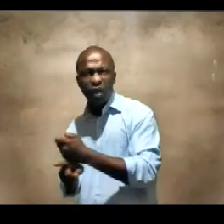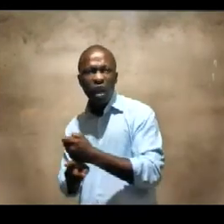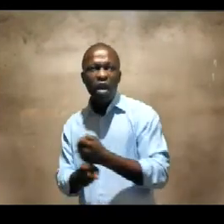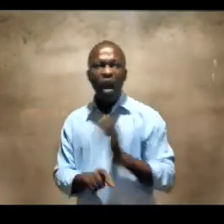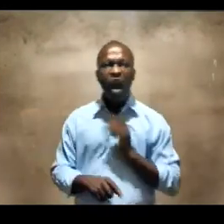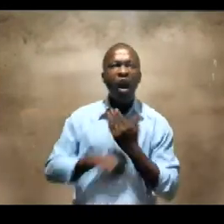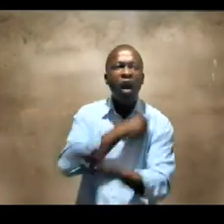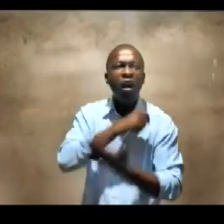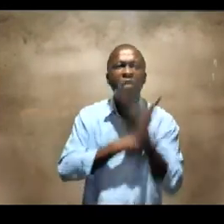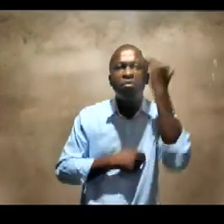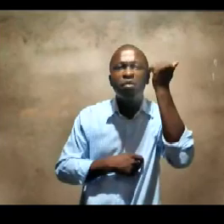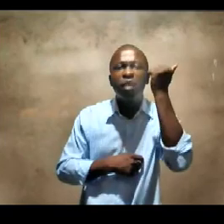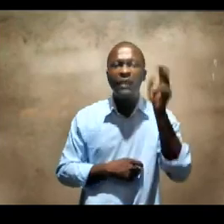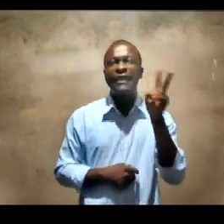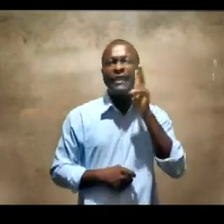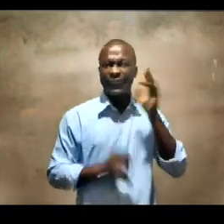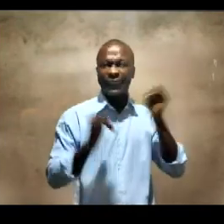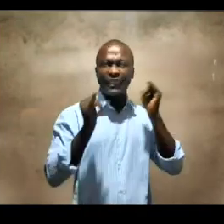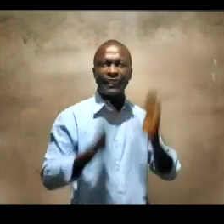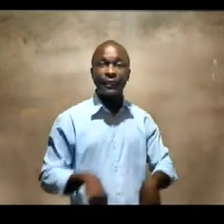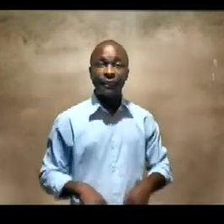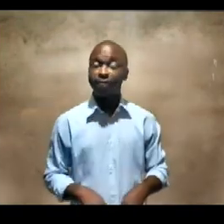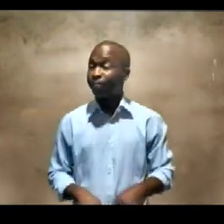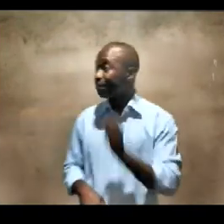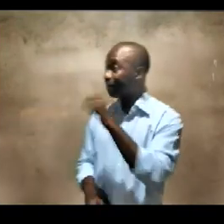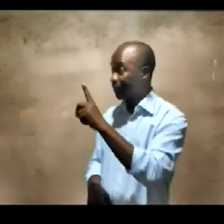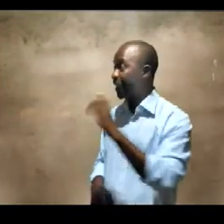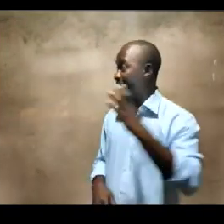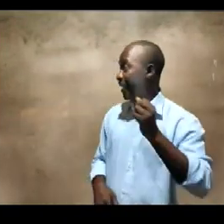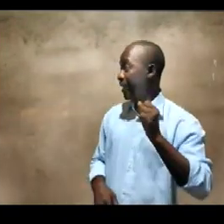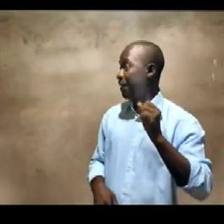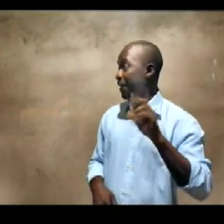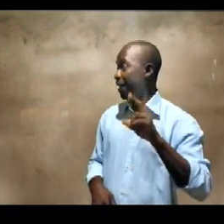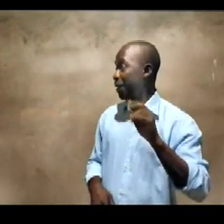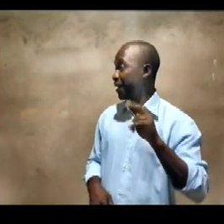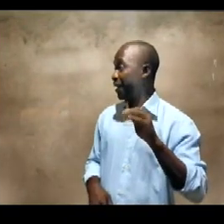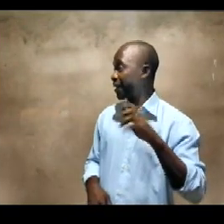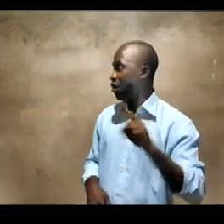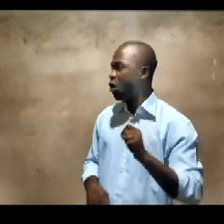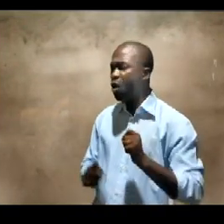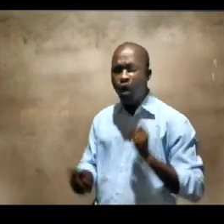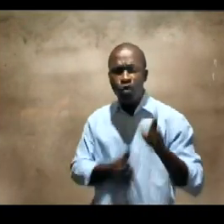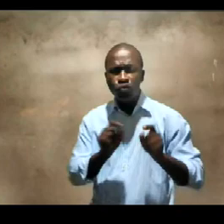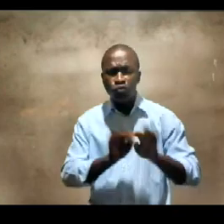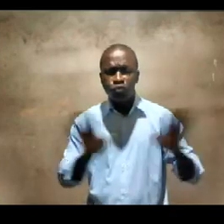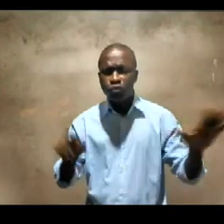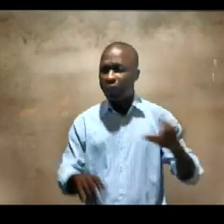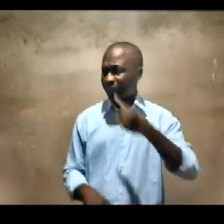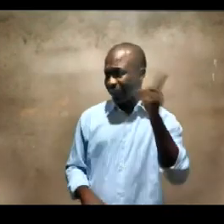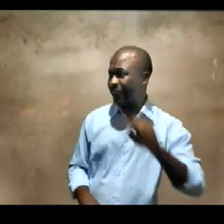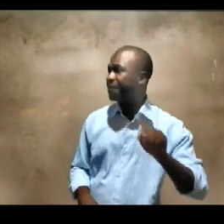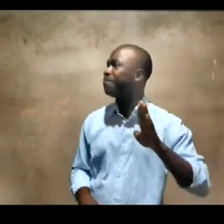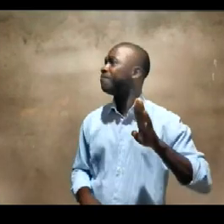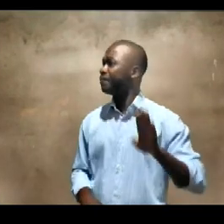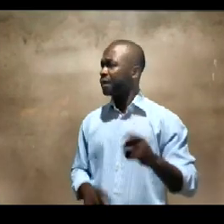Caroline Dumais, en direct du Cap. Caroline, ces sanctions contre lesquelles les Zimbabwéens manifestent visaient au